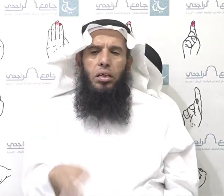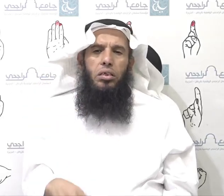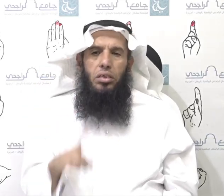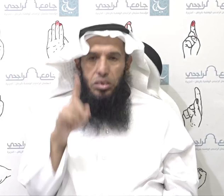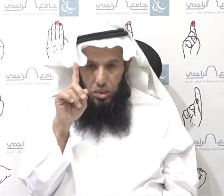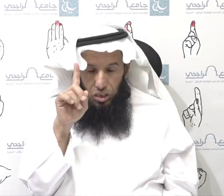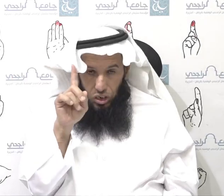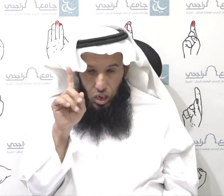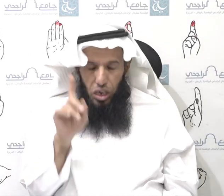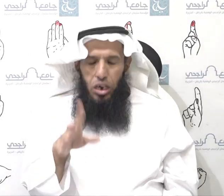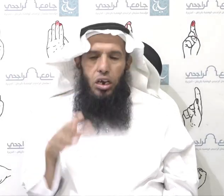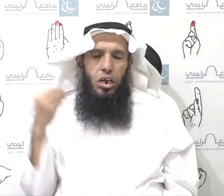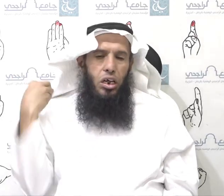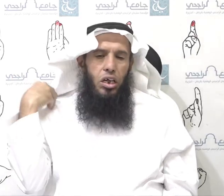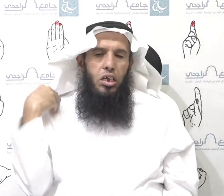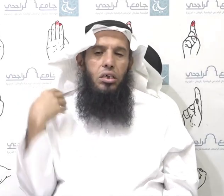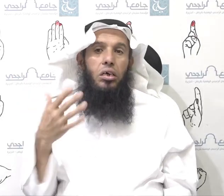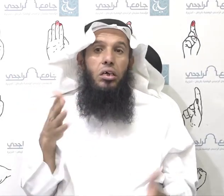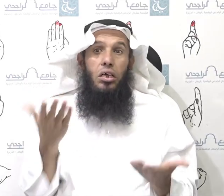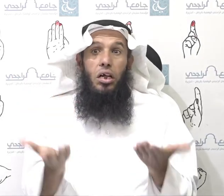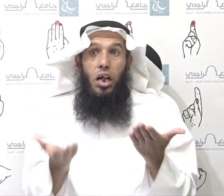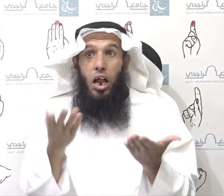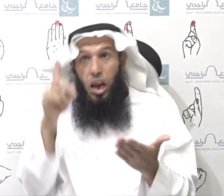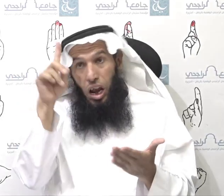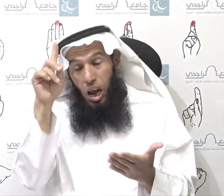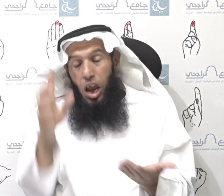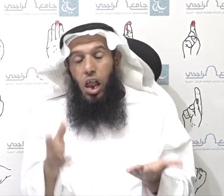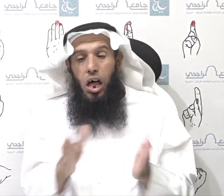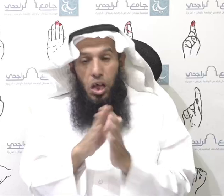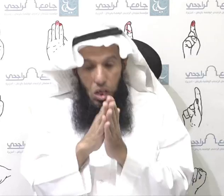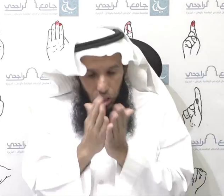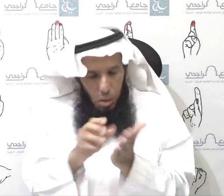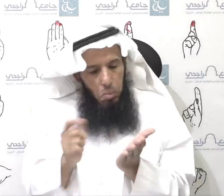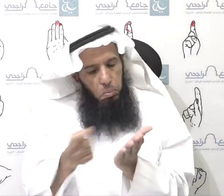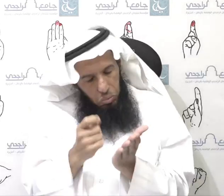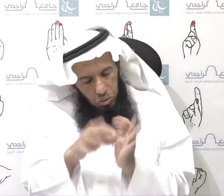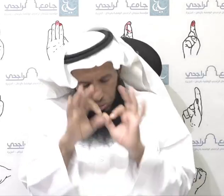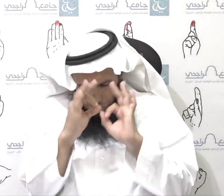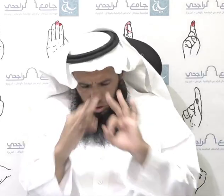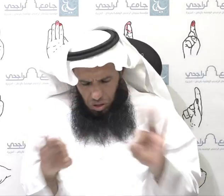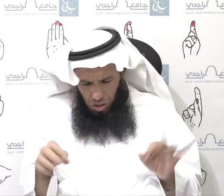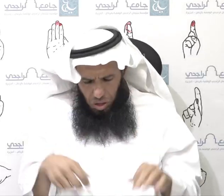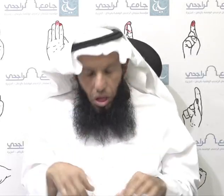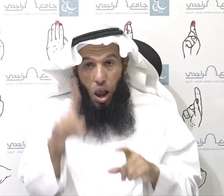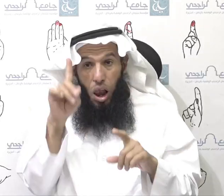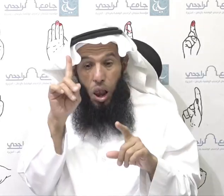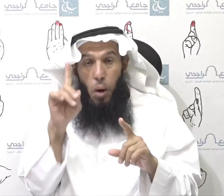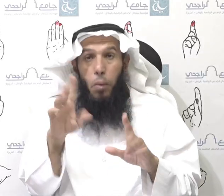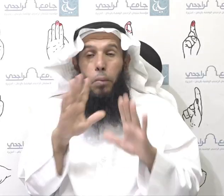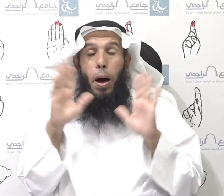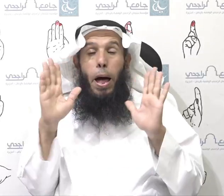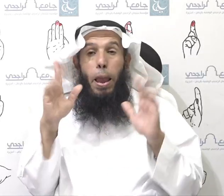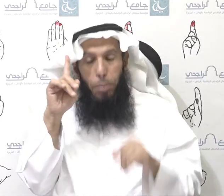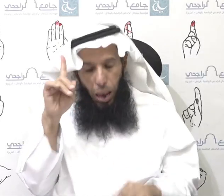ستجدونها بين يدي الخلاق العليم جل وعلا. فالله أعلم كم لهذه